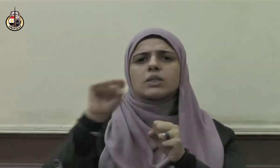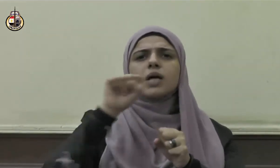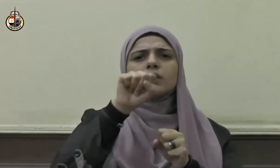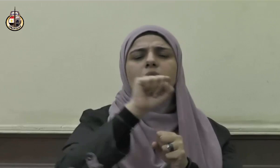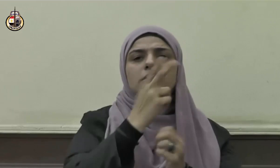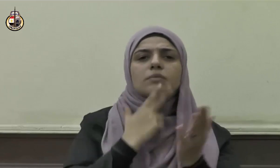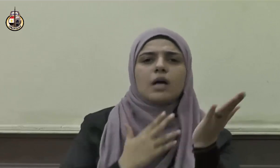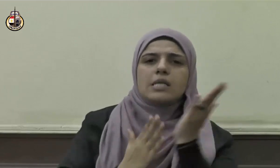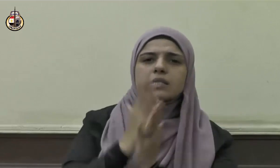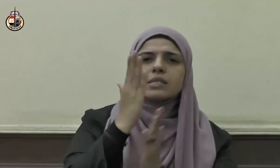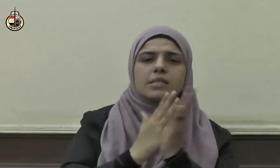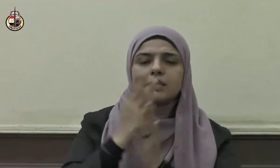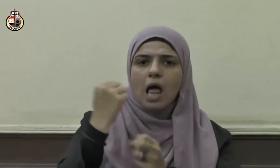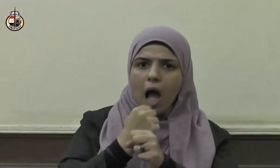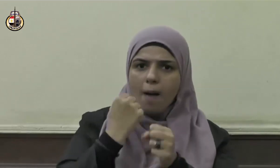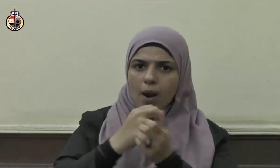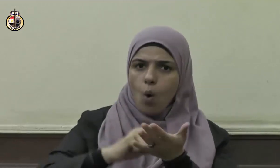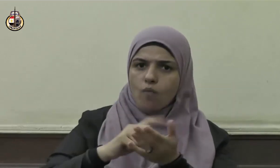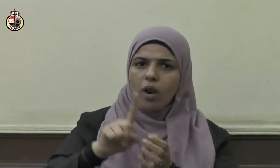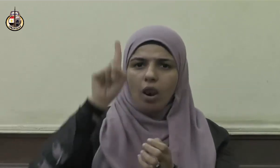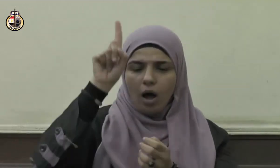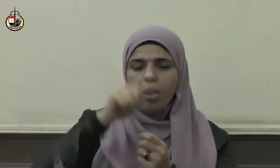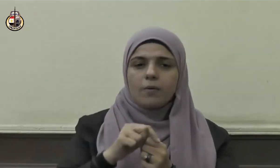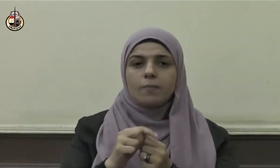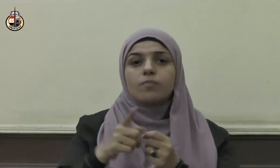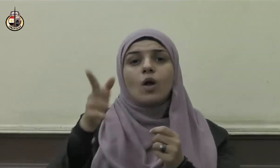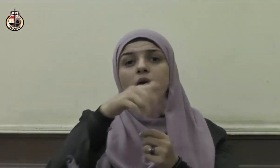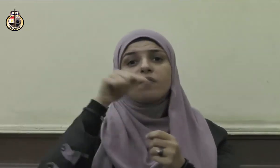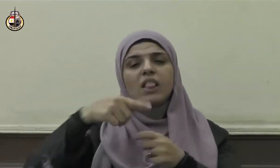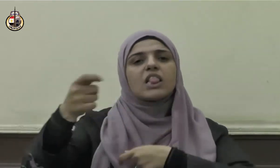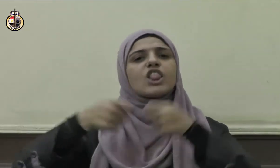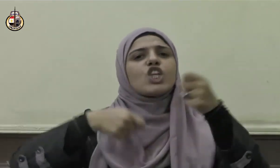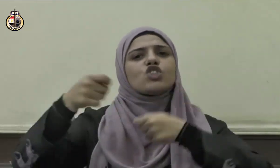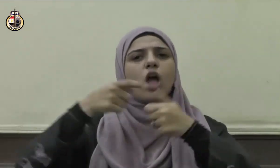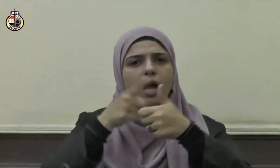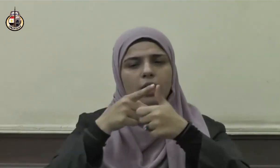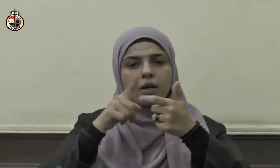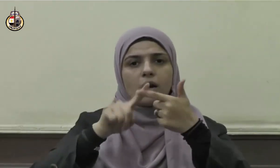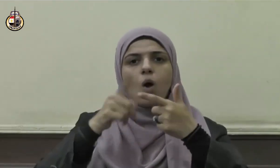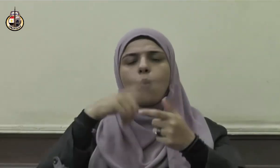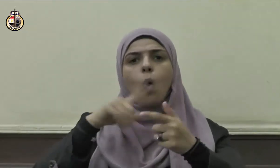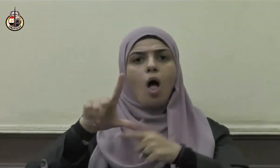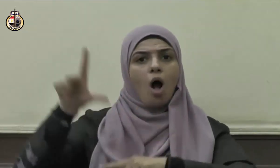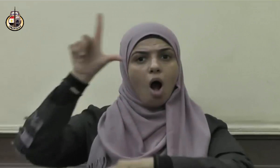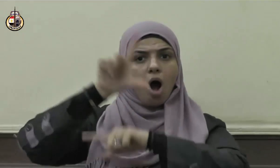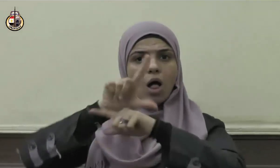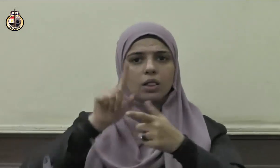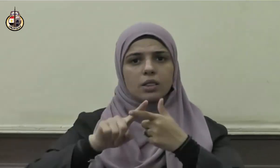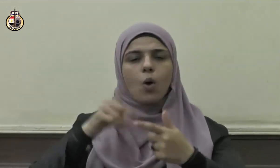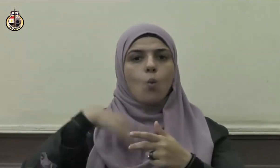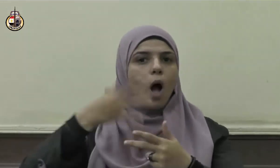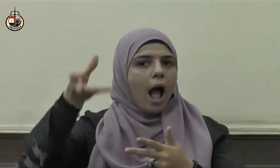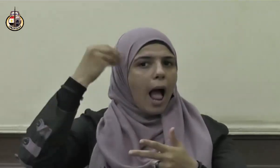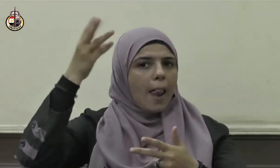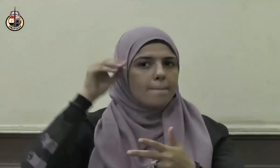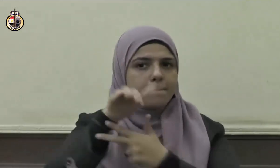ويحسنه ويتقنه، فكان منهم التاجر والقائد وحامل العلم وغير